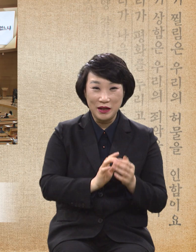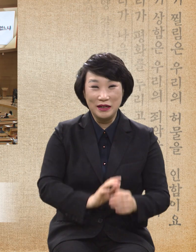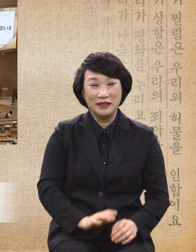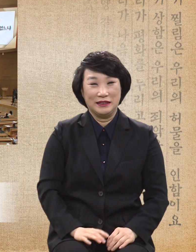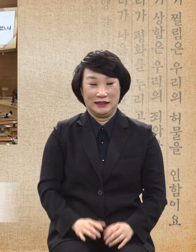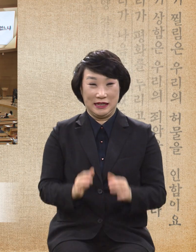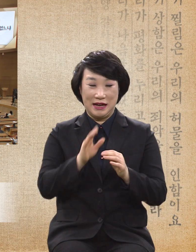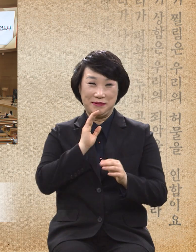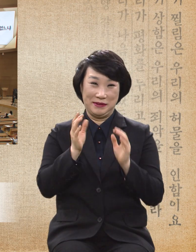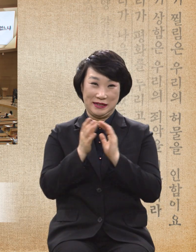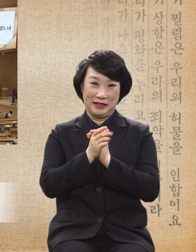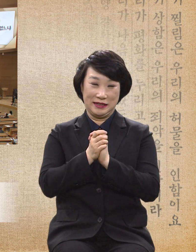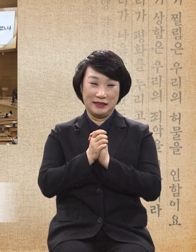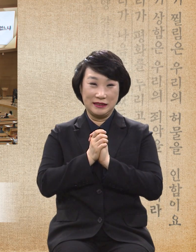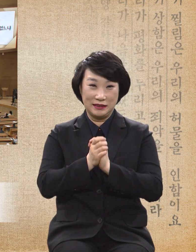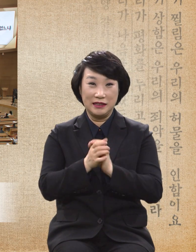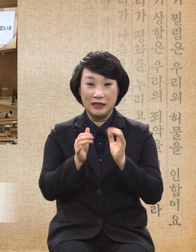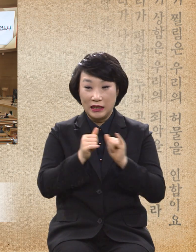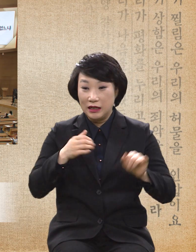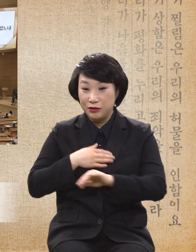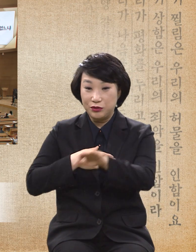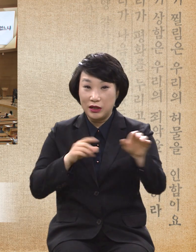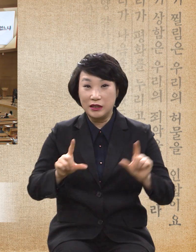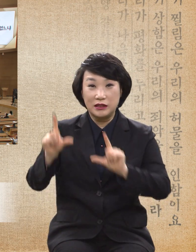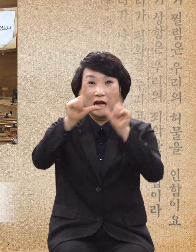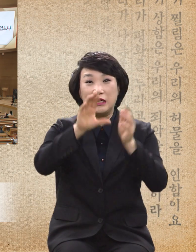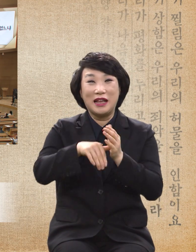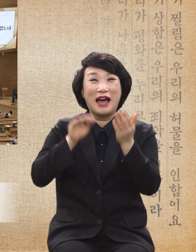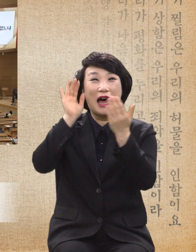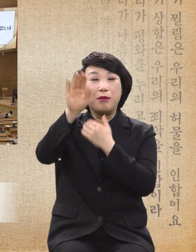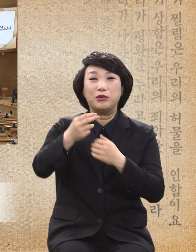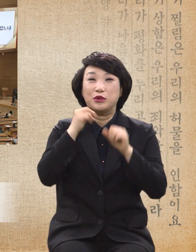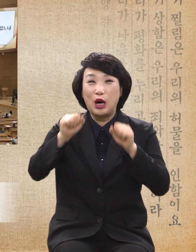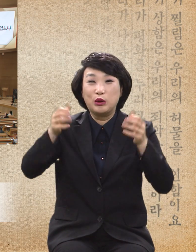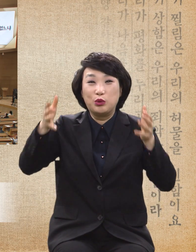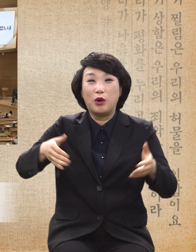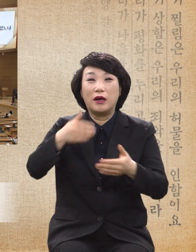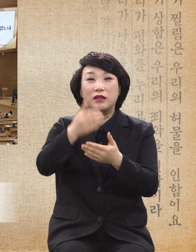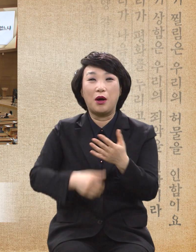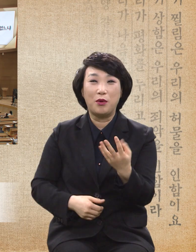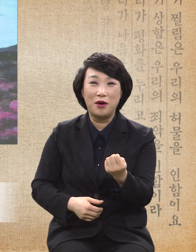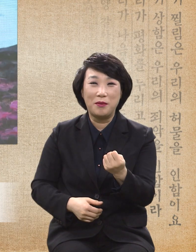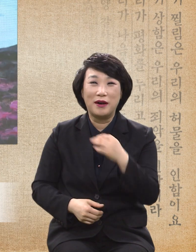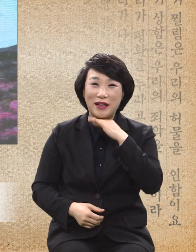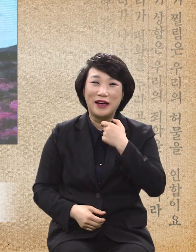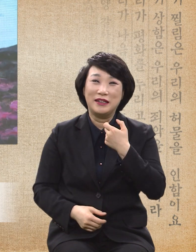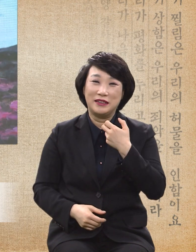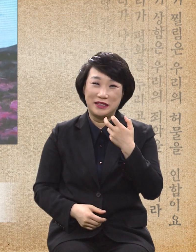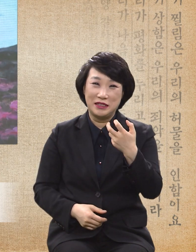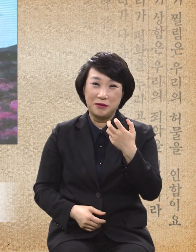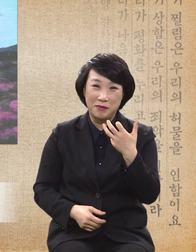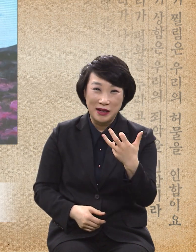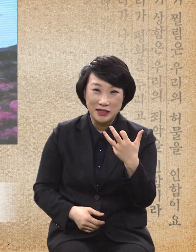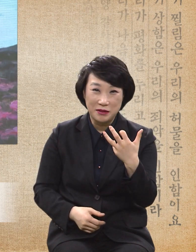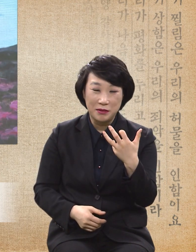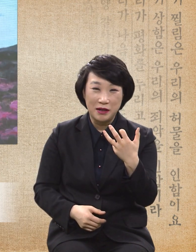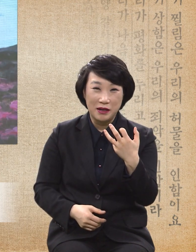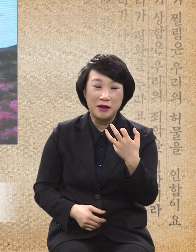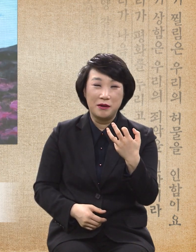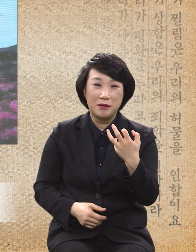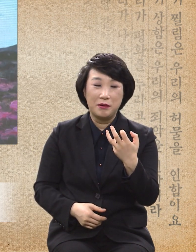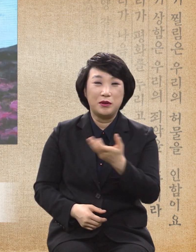우리 인간이 살아가는데 얼마나 버티고 살아? 70년, 80년. 요새 100세